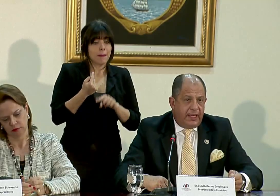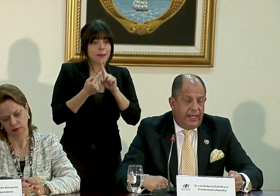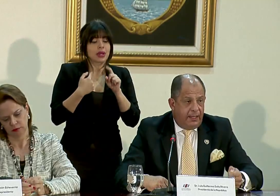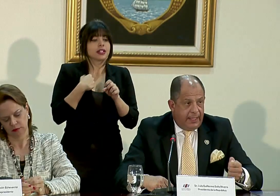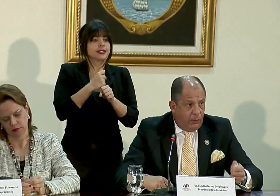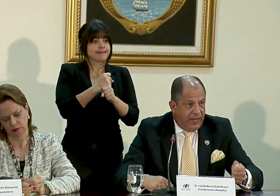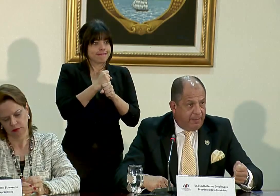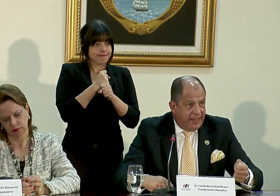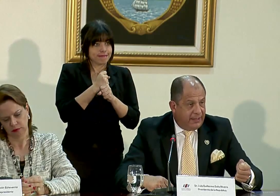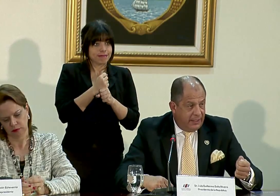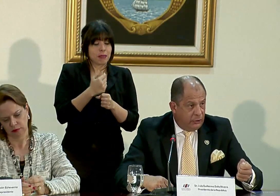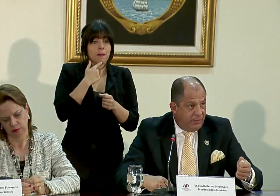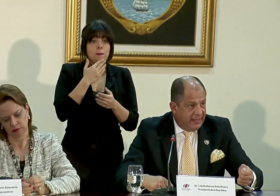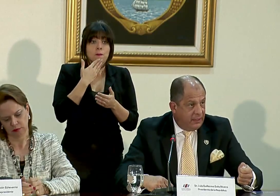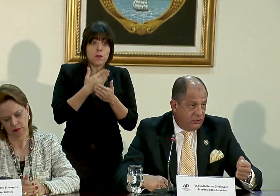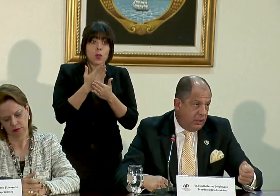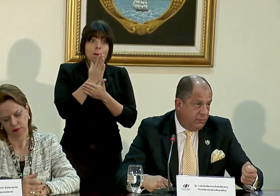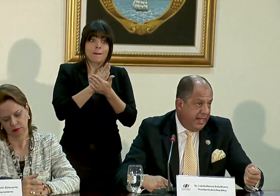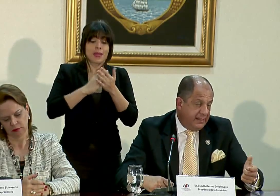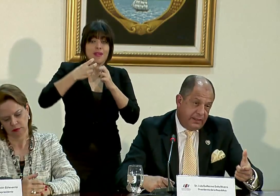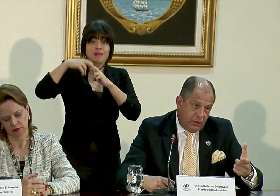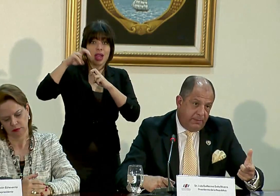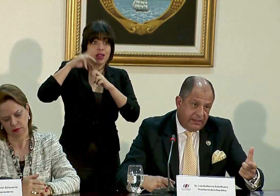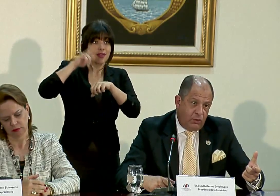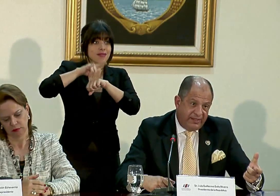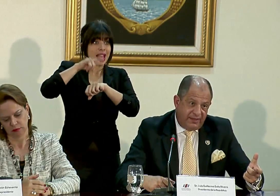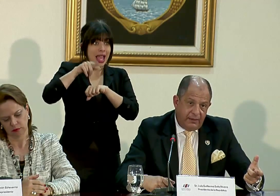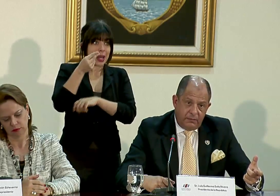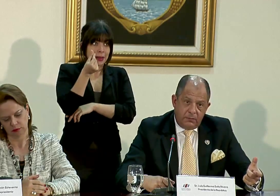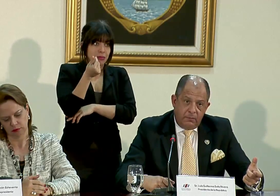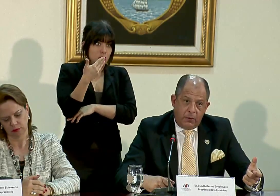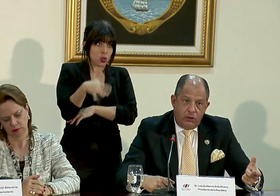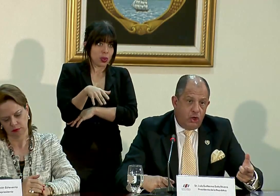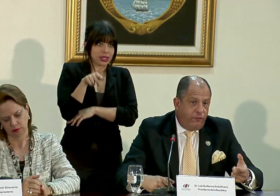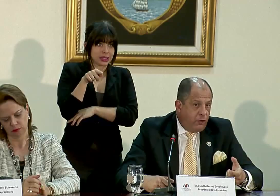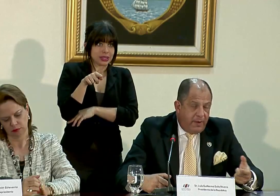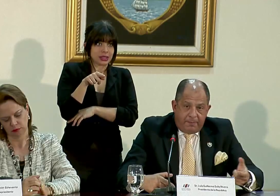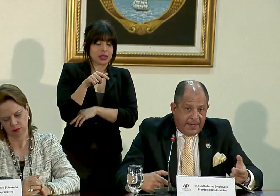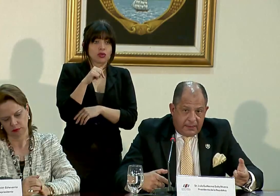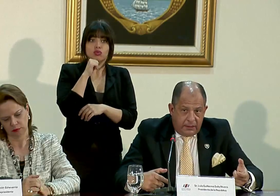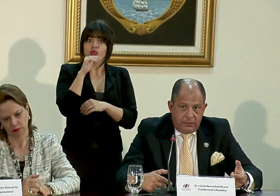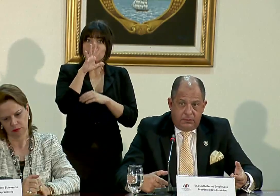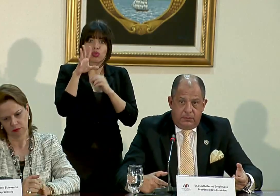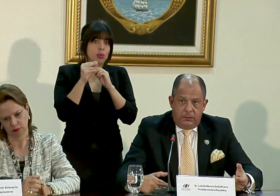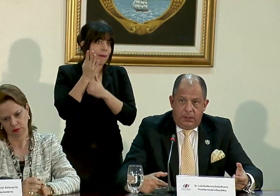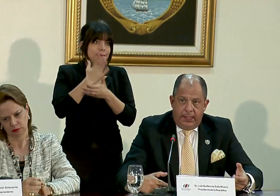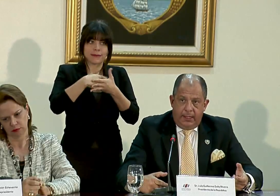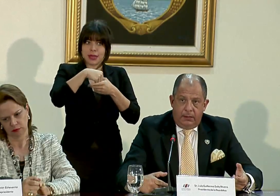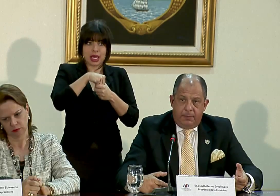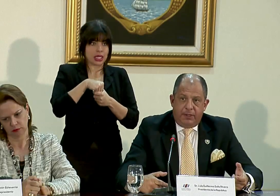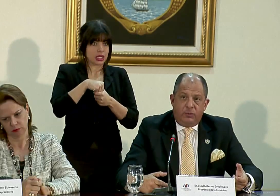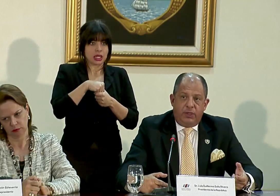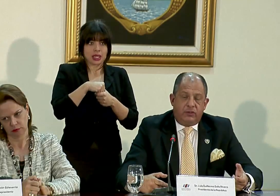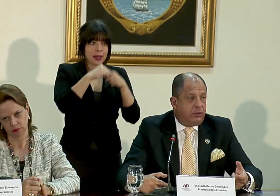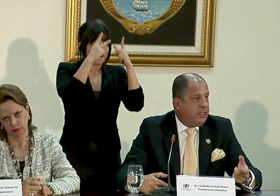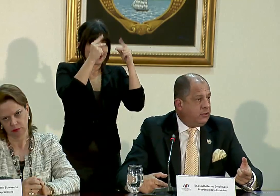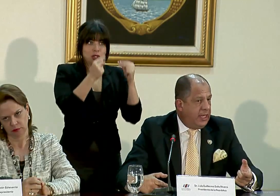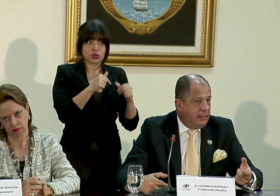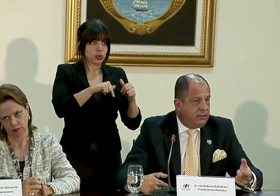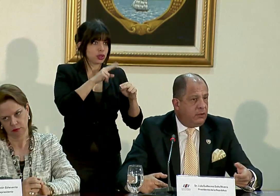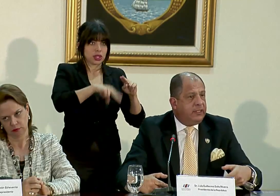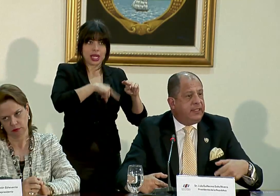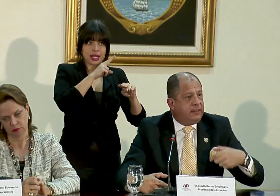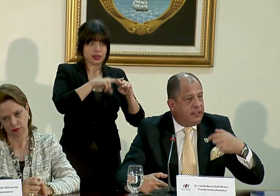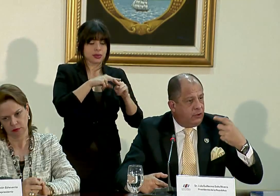seguros de que la buena parte de los viáticos y de los viajes, que es lo que más cuesta, no forman parte del presupuesto